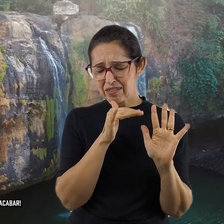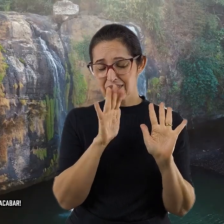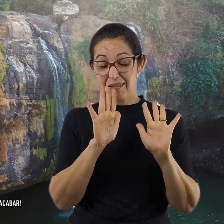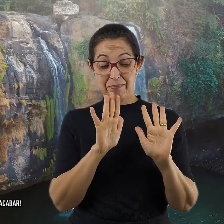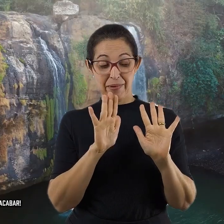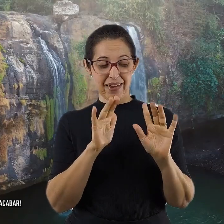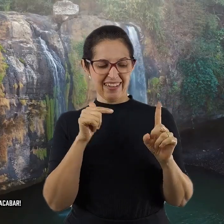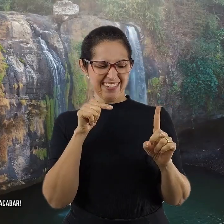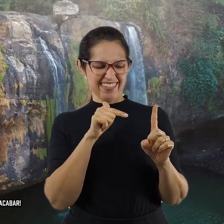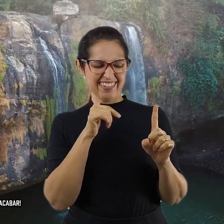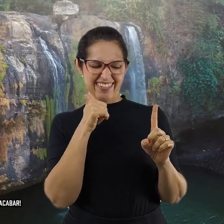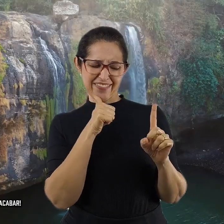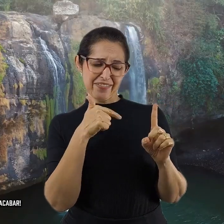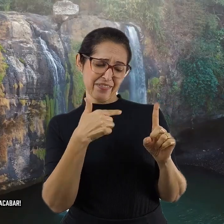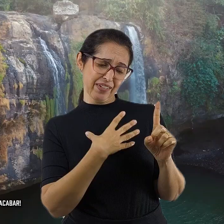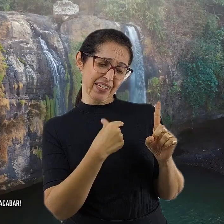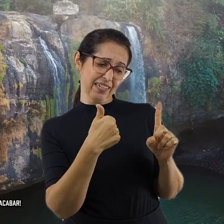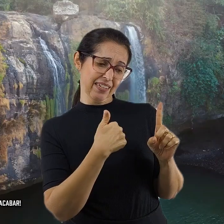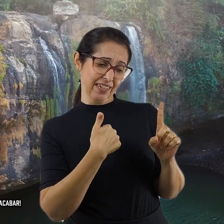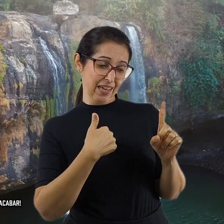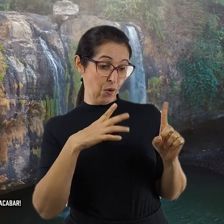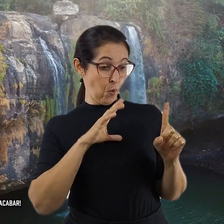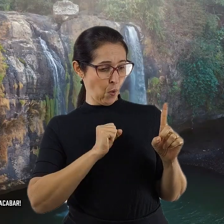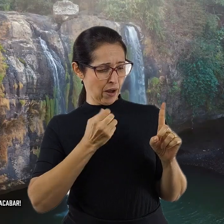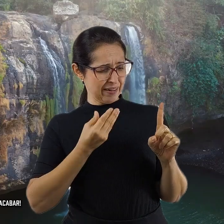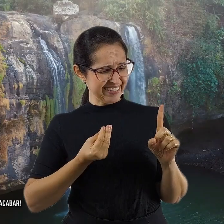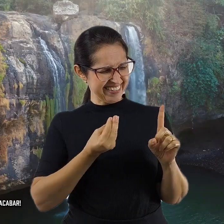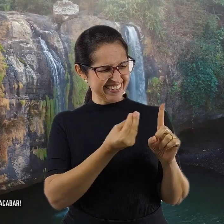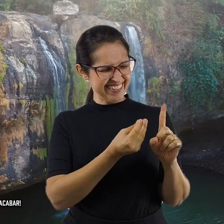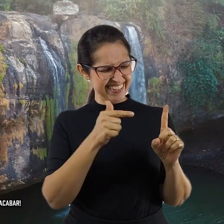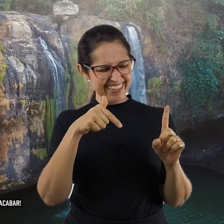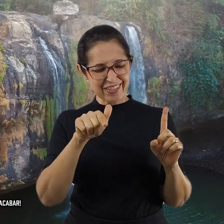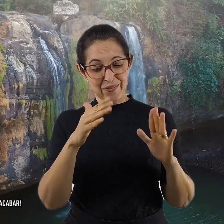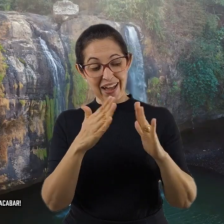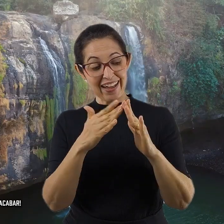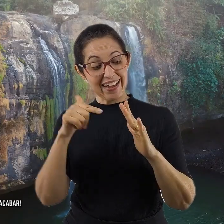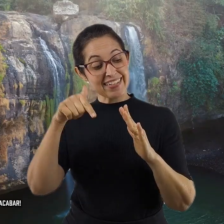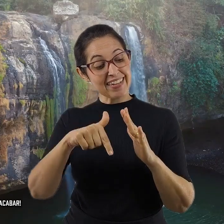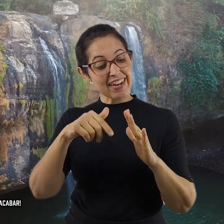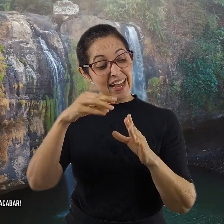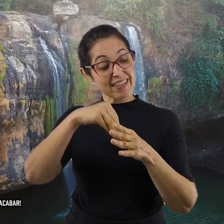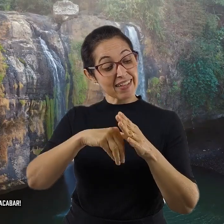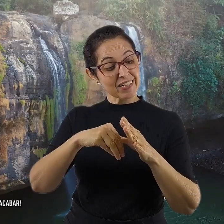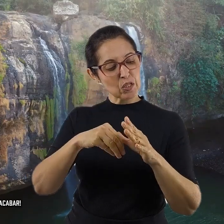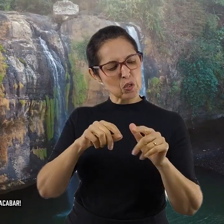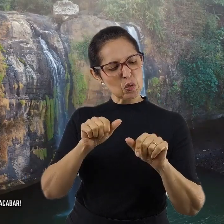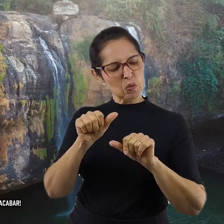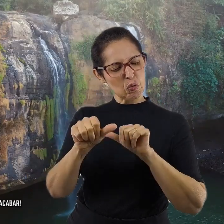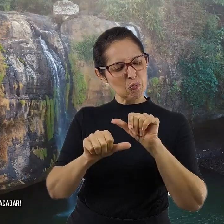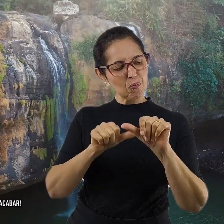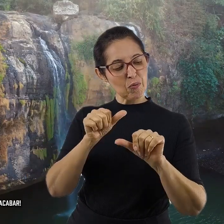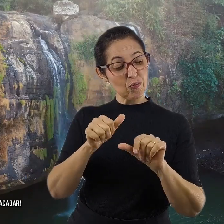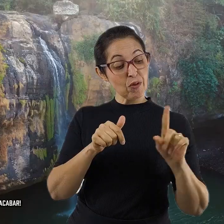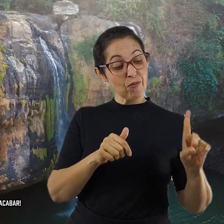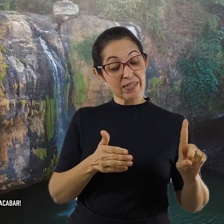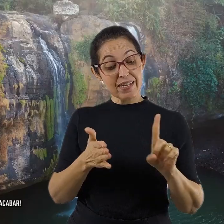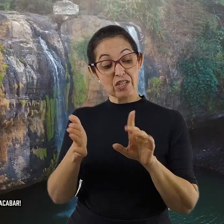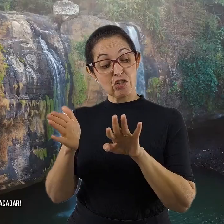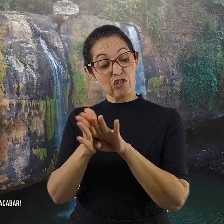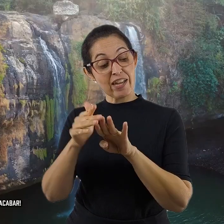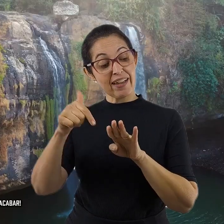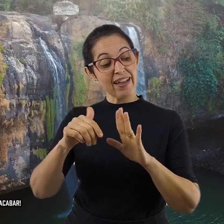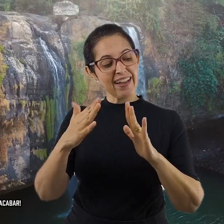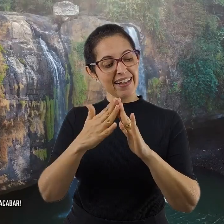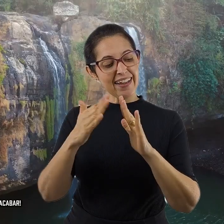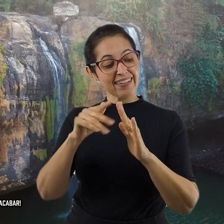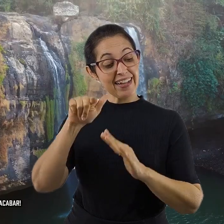Ei desci. nesta noite o meu amor Vou lá na rai. mudou a sua casa também. Cante cheio E chegarás no teu lar e